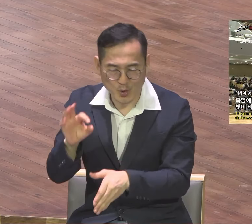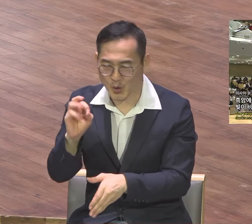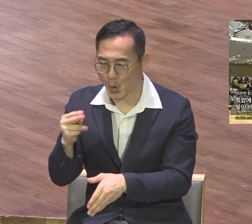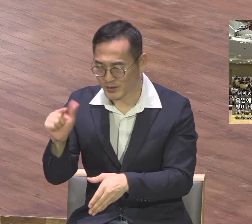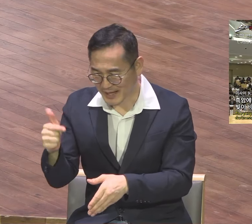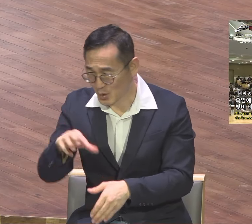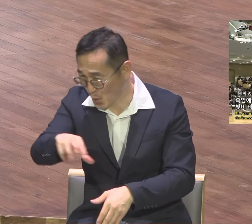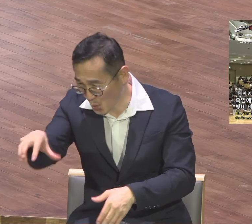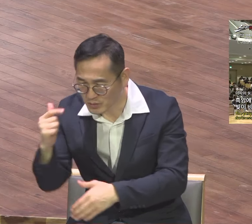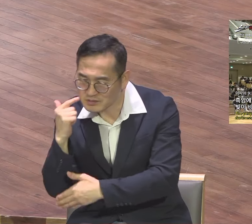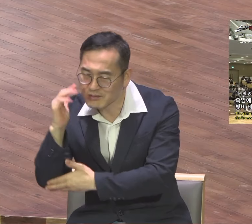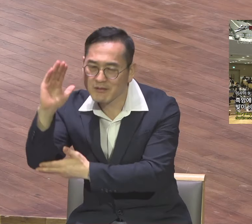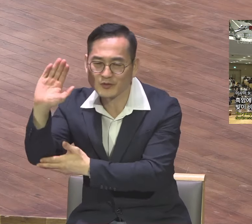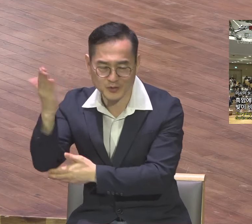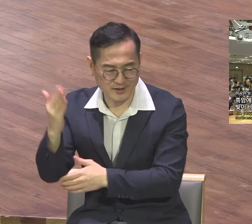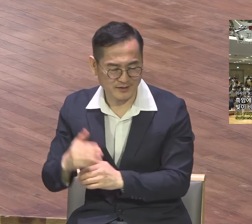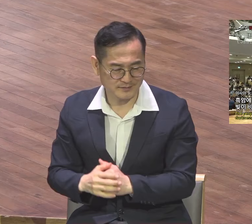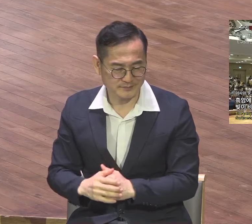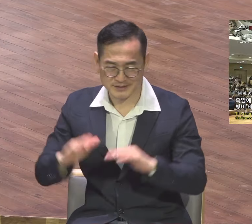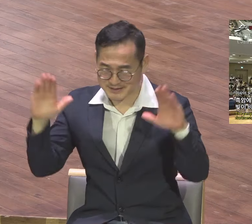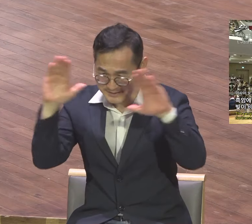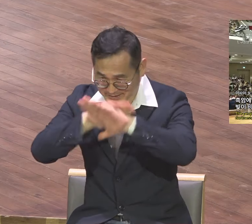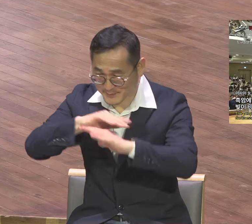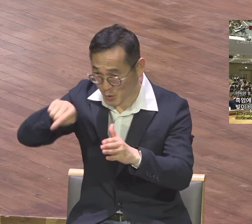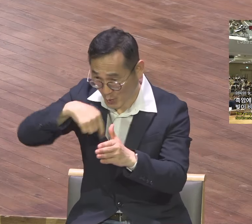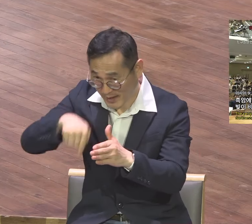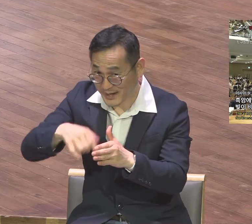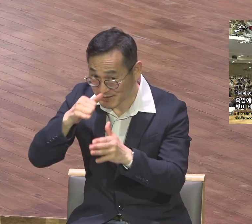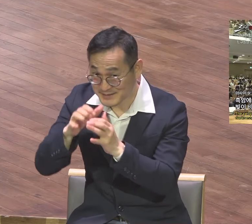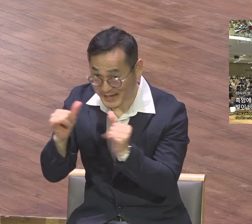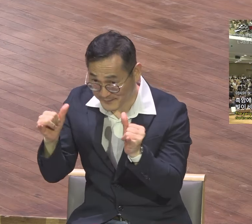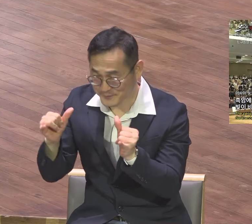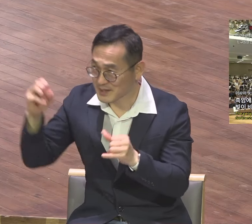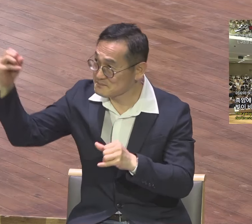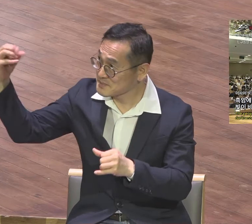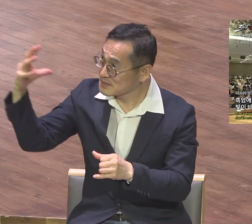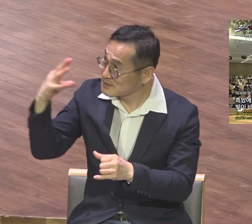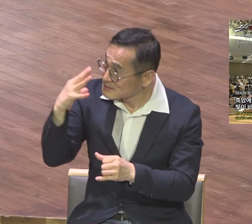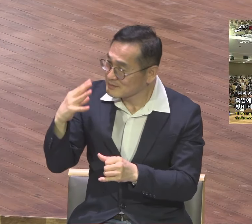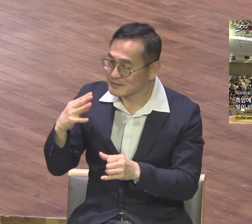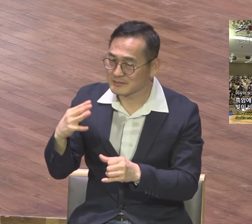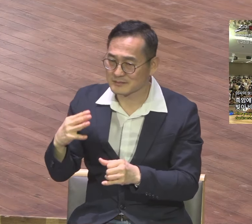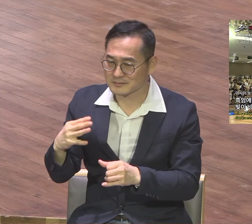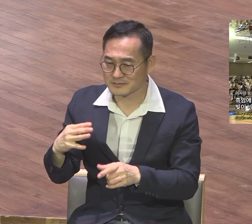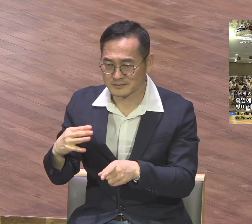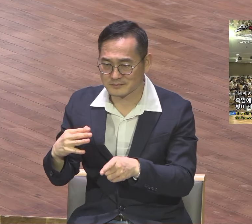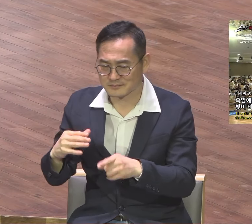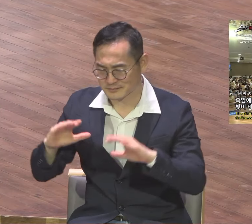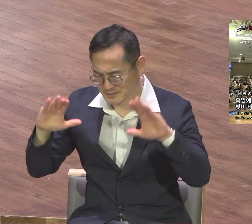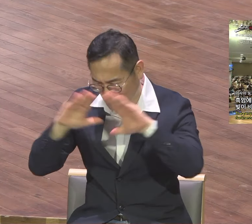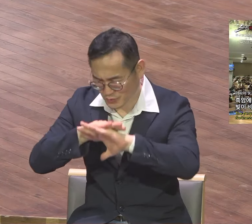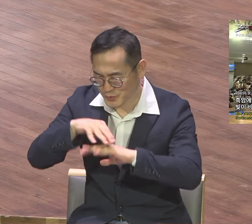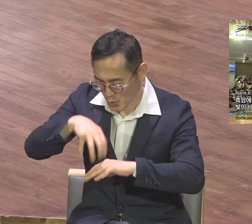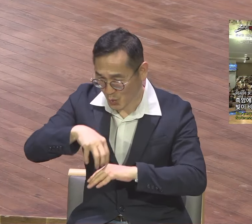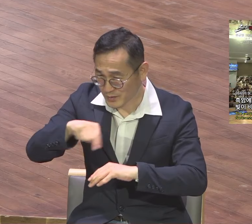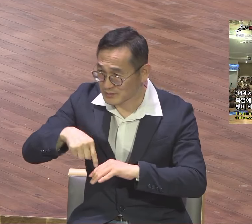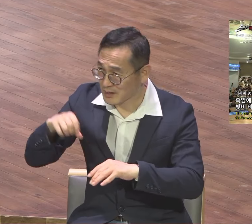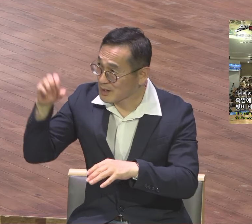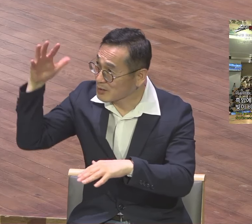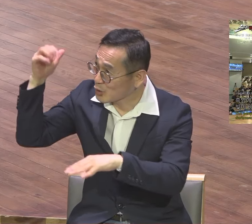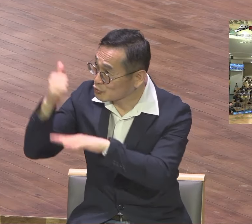하셨느니라. 허감에 행하던 백성이 그 빛을 보고 사망에 거느린 땅에 거주하던 자에게 빛이